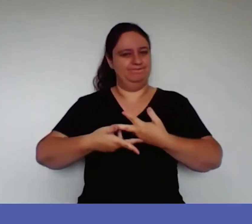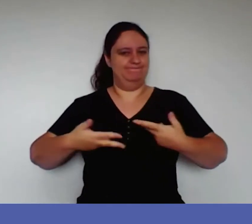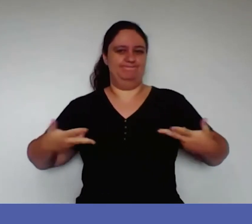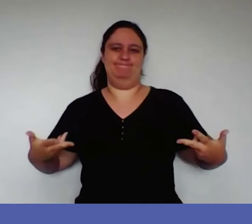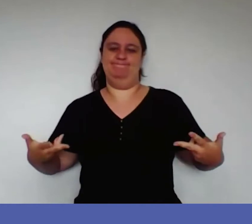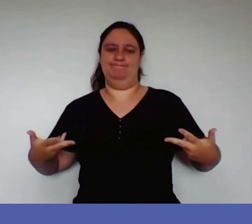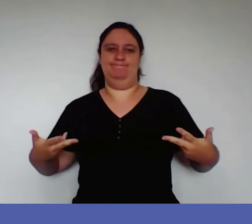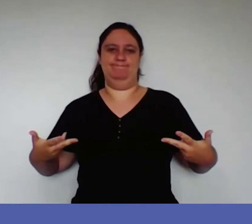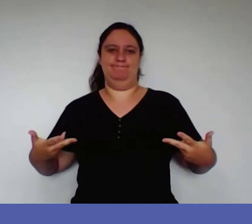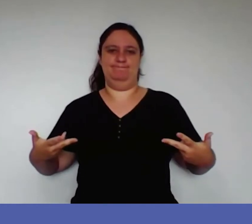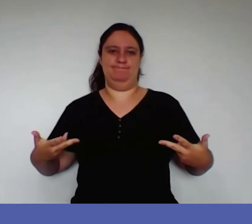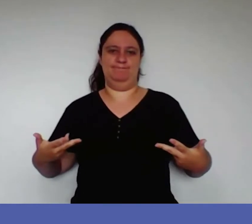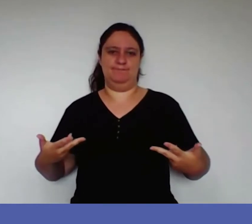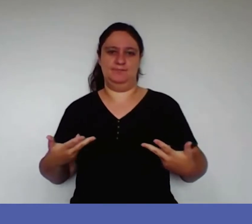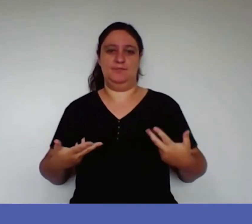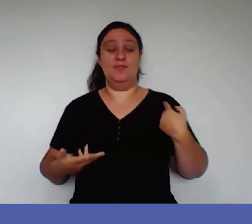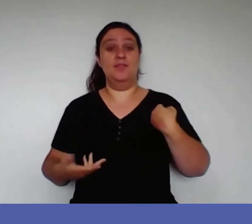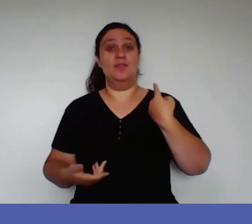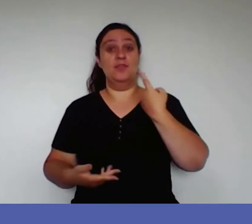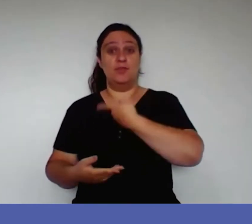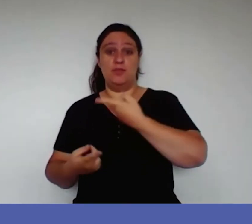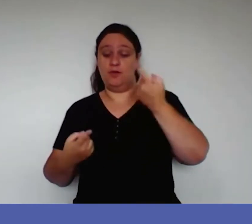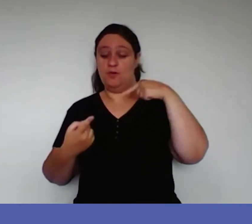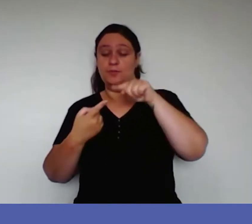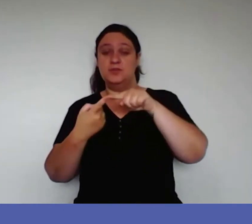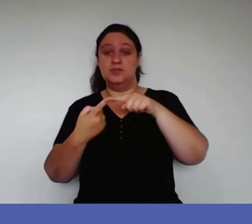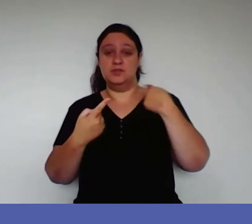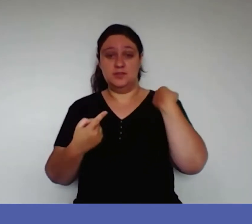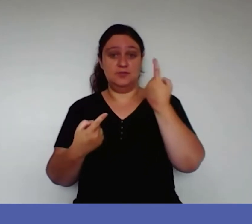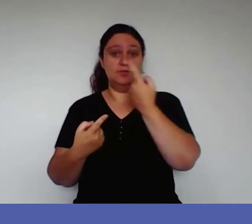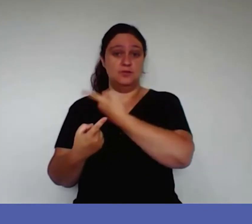Esse é o nosso objetivo.